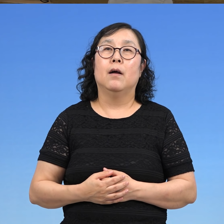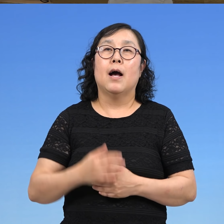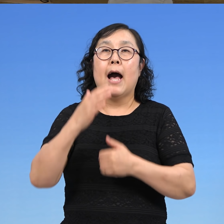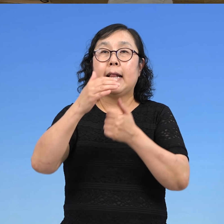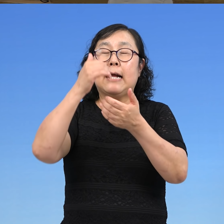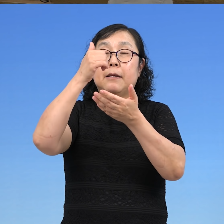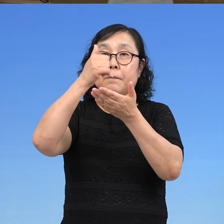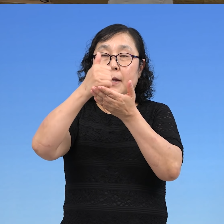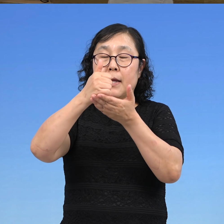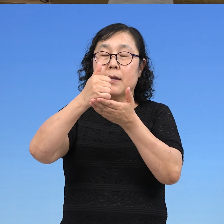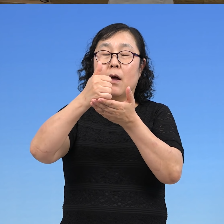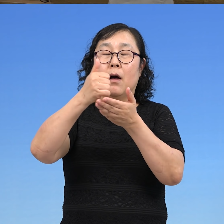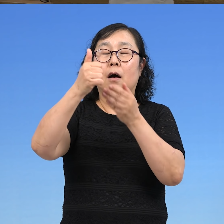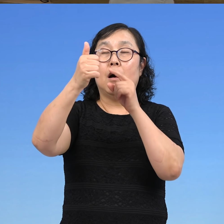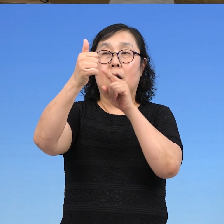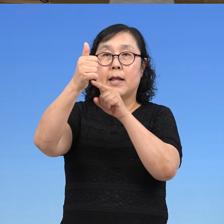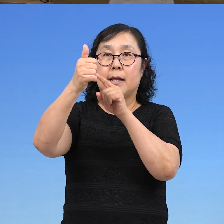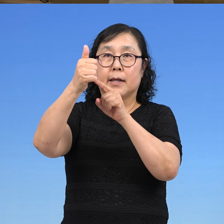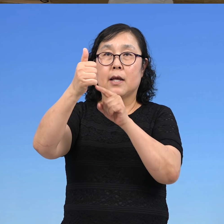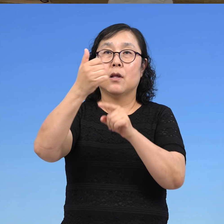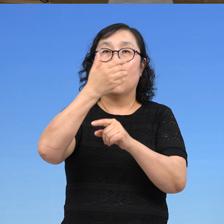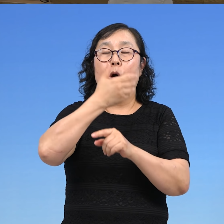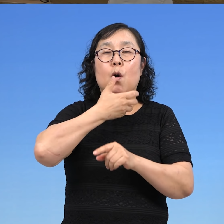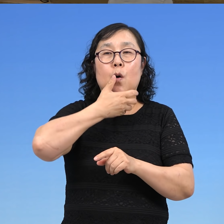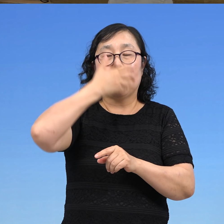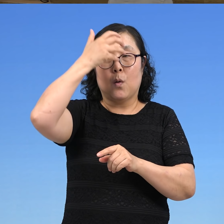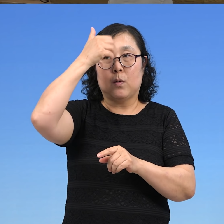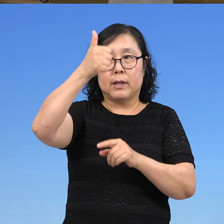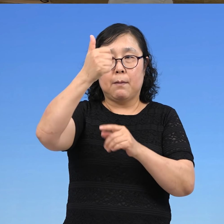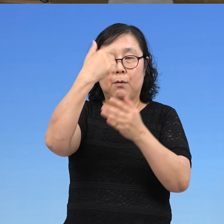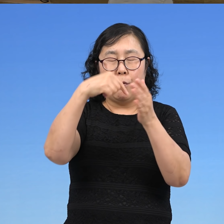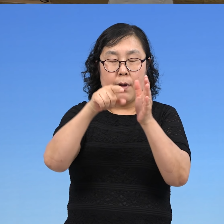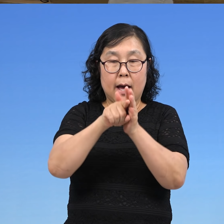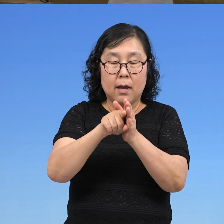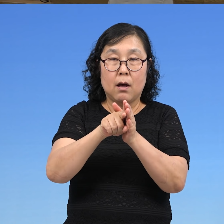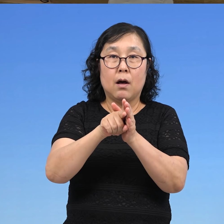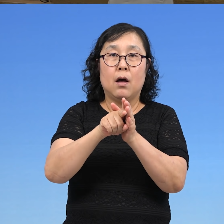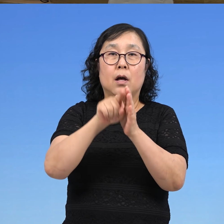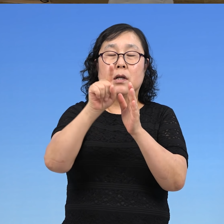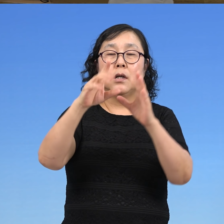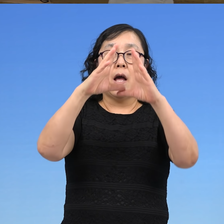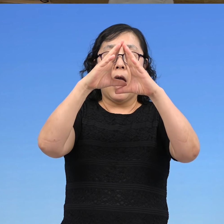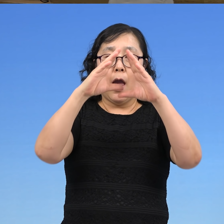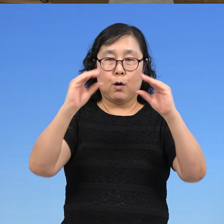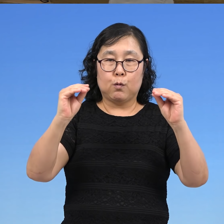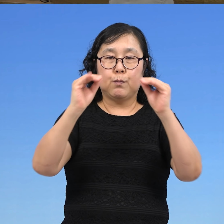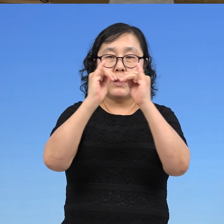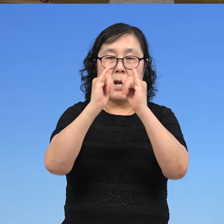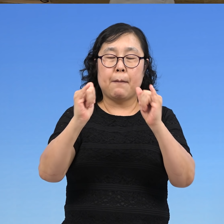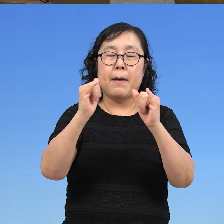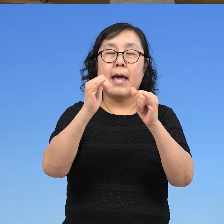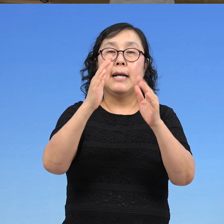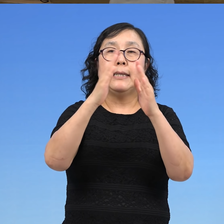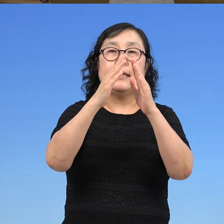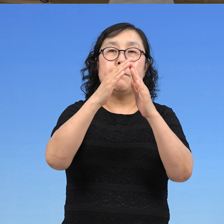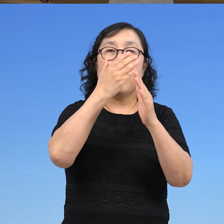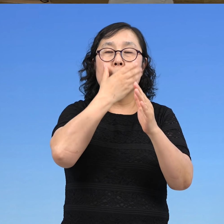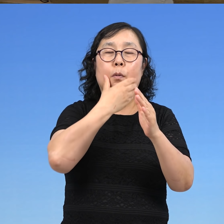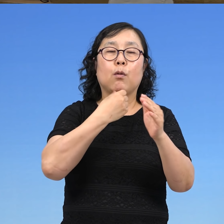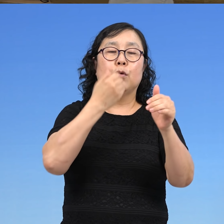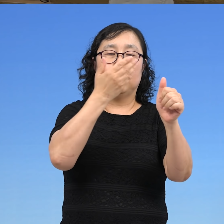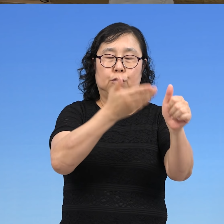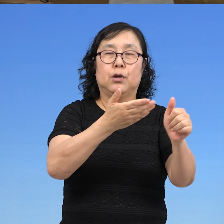여호와께서 요셉을 위하여 요셉의 치매 복을 내리는 게 아니라 그 애굽 사람의